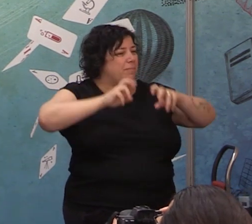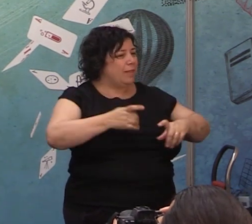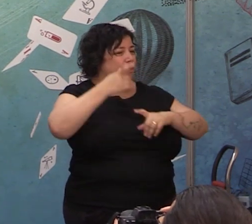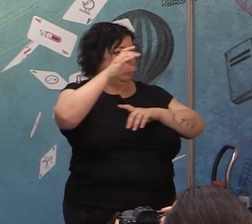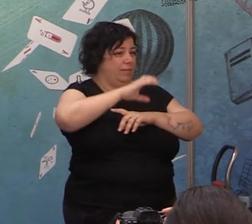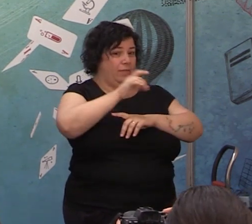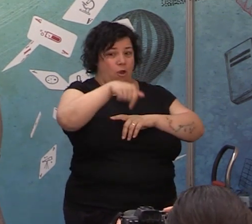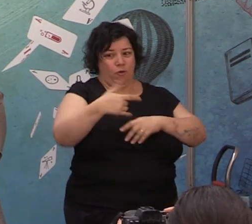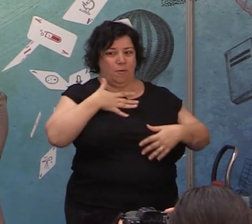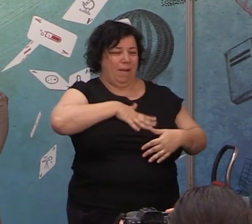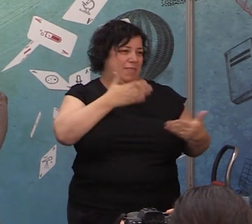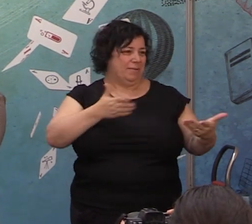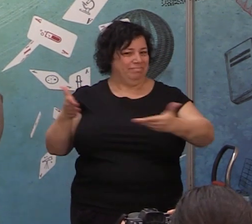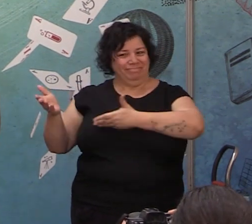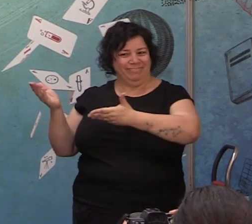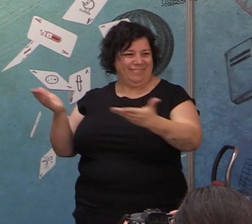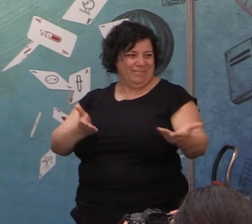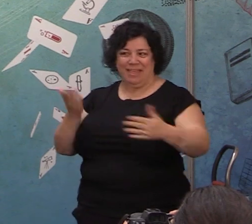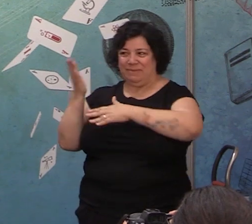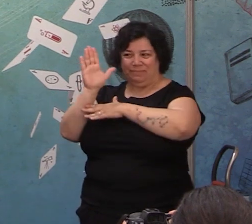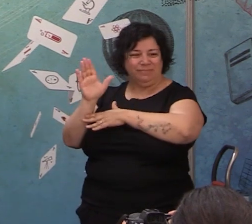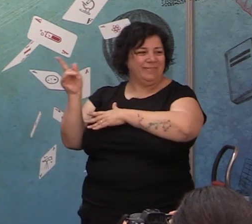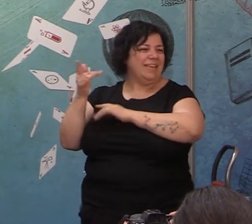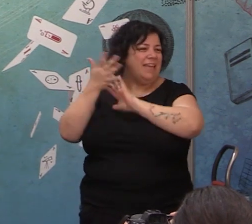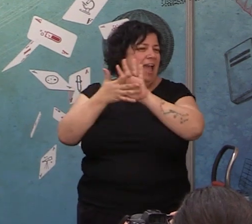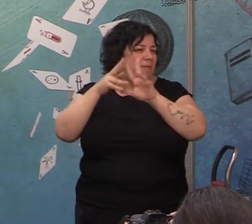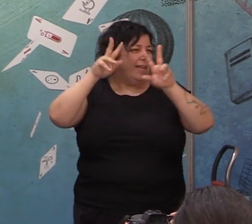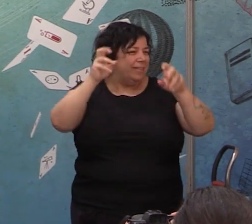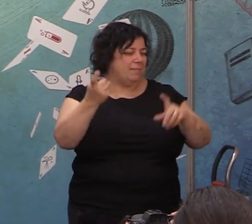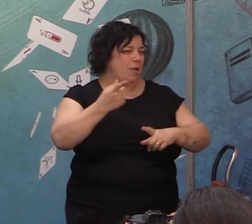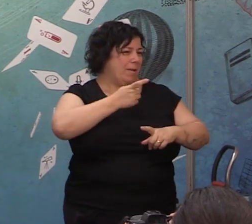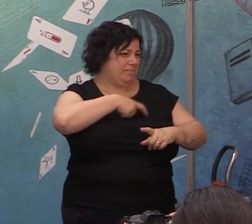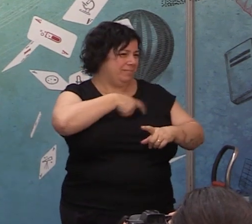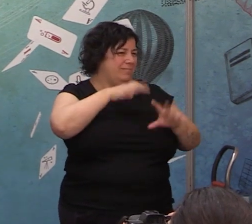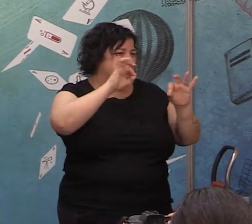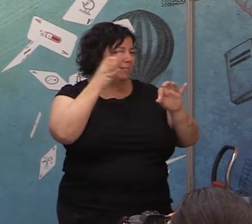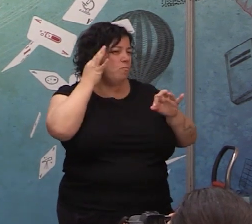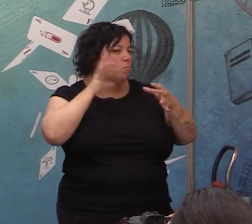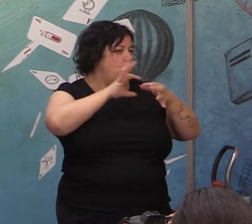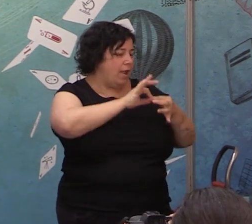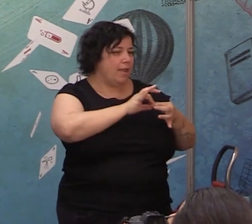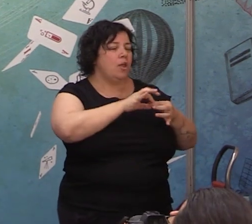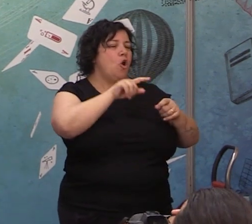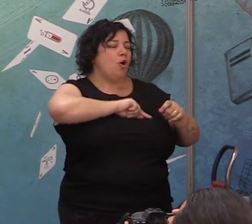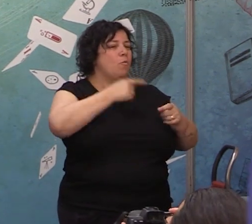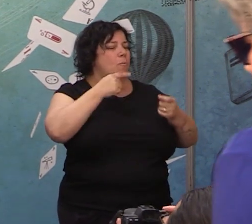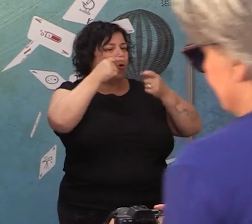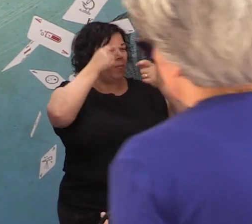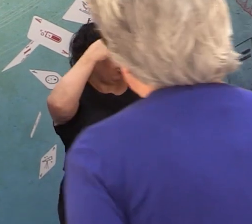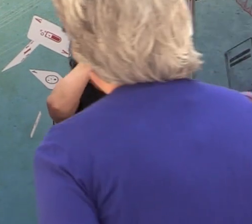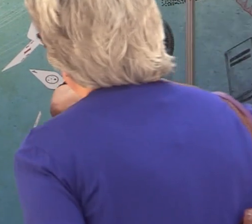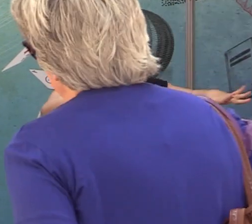el placer de presentaros a una invitada que nos va a hablar sobre la cardiopatía en mujeres para concienciarnos de una